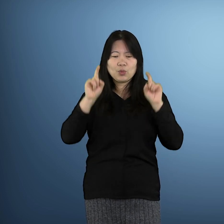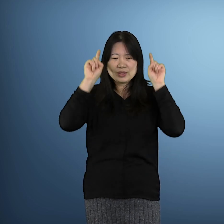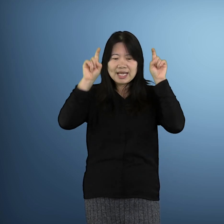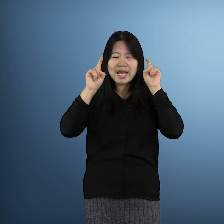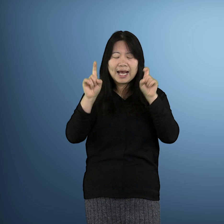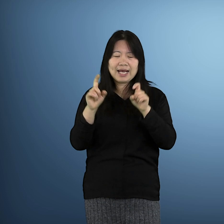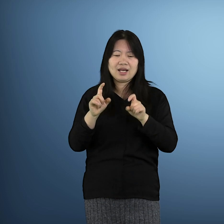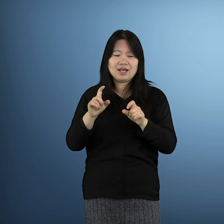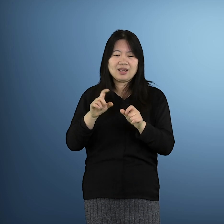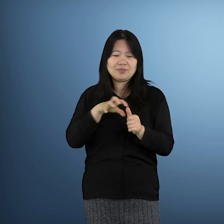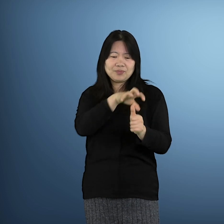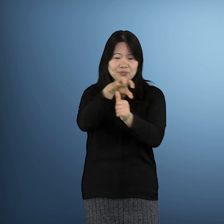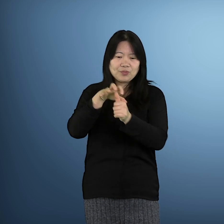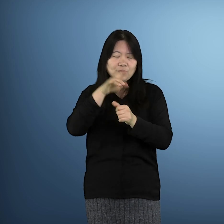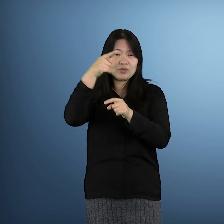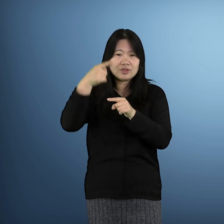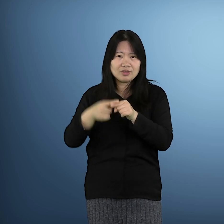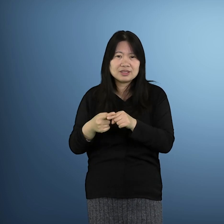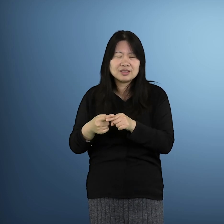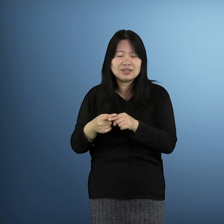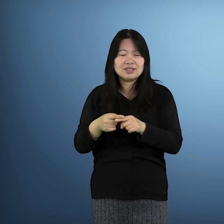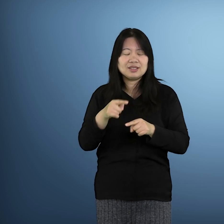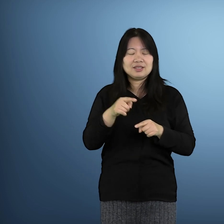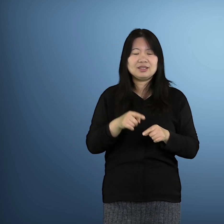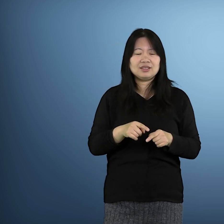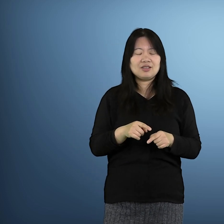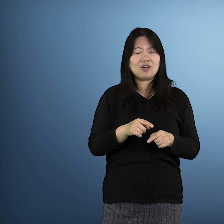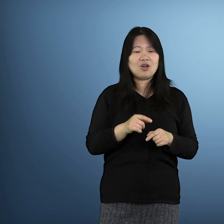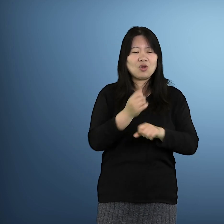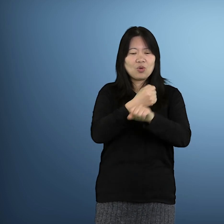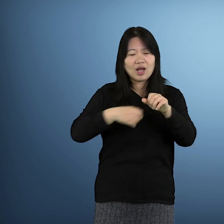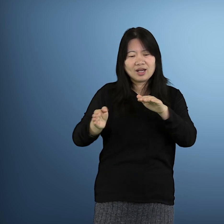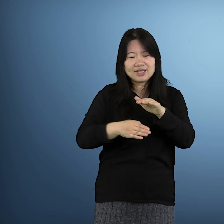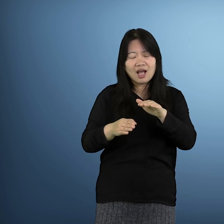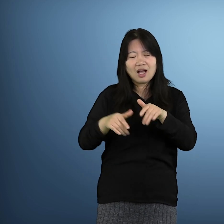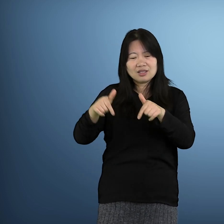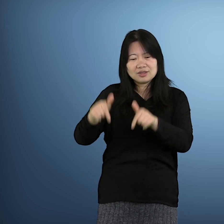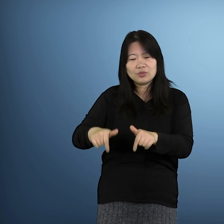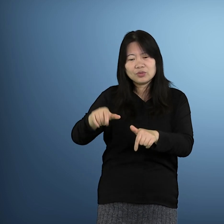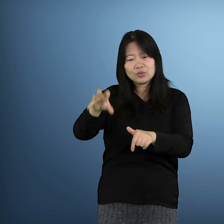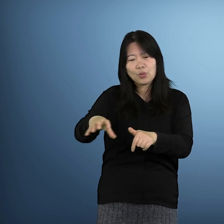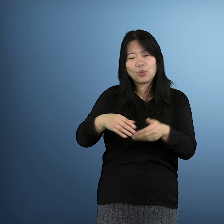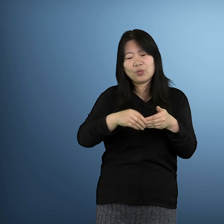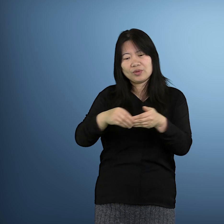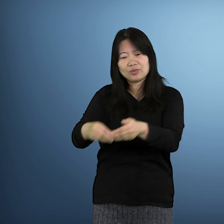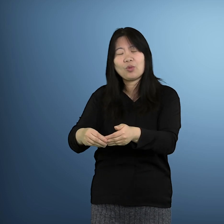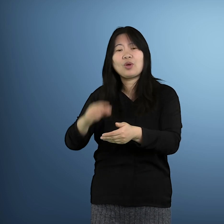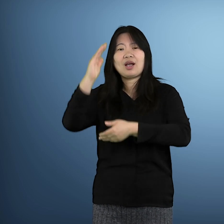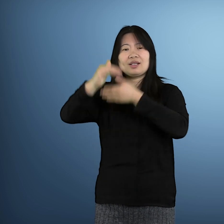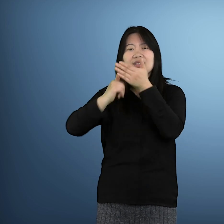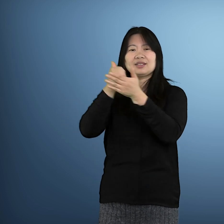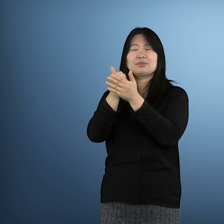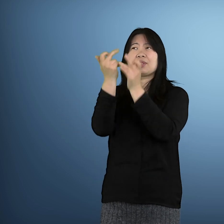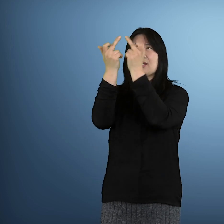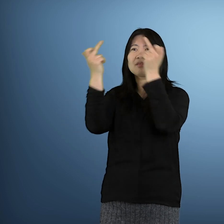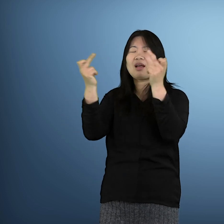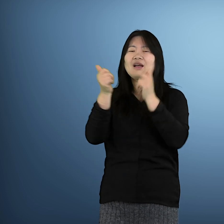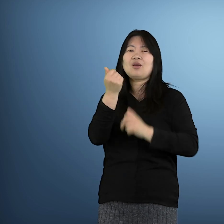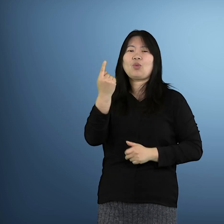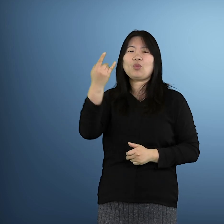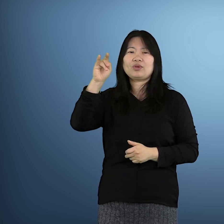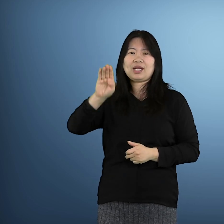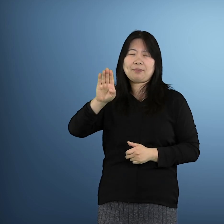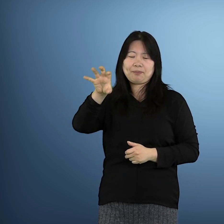떼를 광야 어느 쪽으로요? 서쪽으로 인도하여 하나님의 산